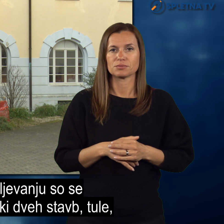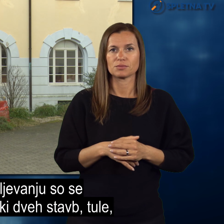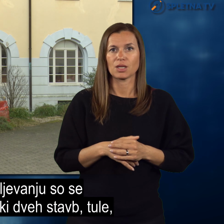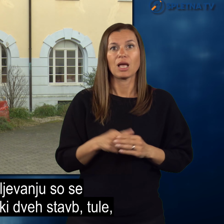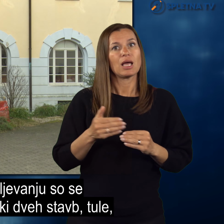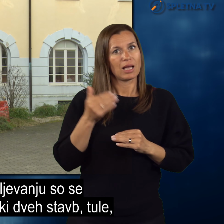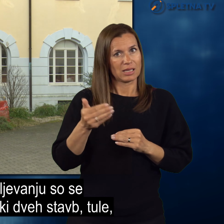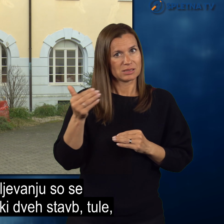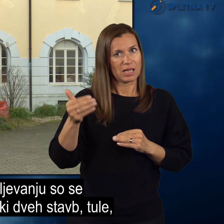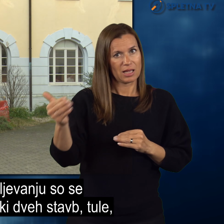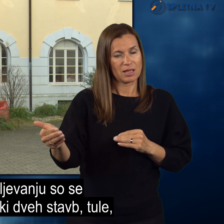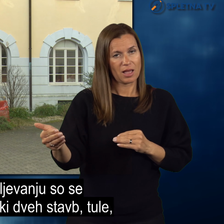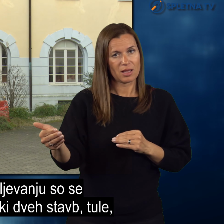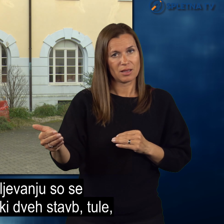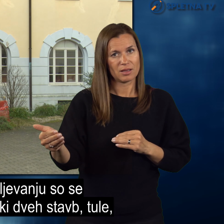Zdaj, v nadaljevanju